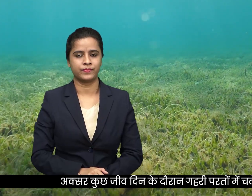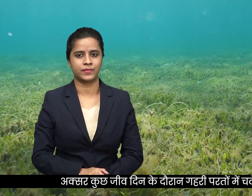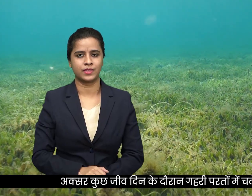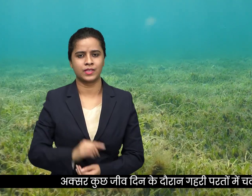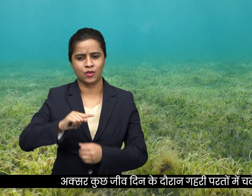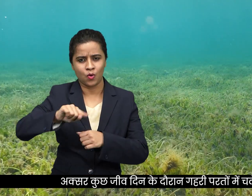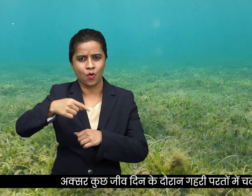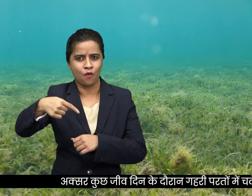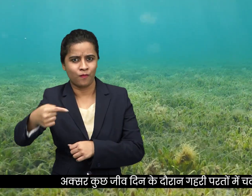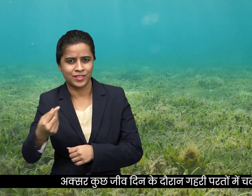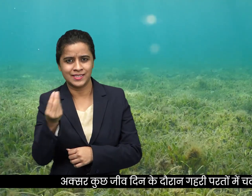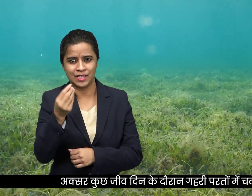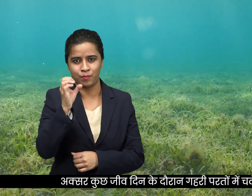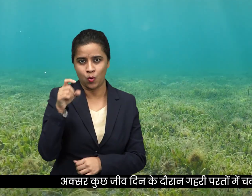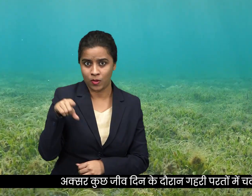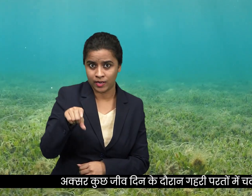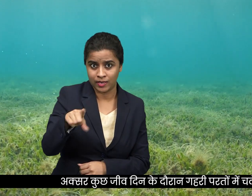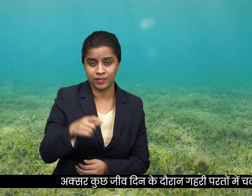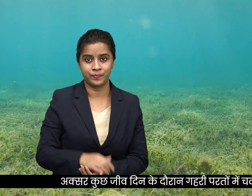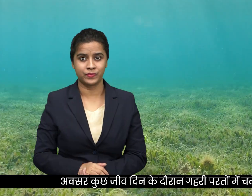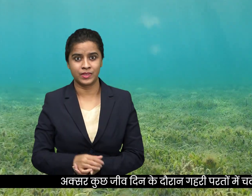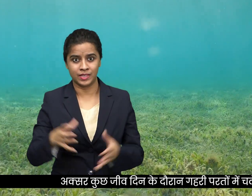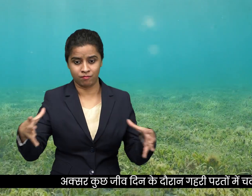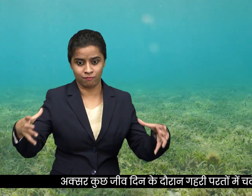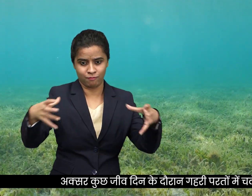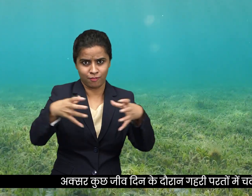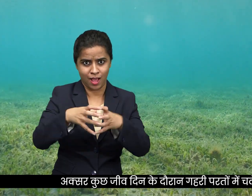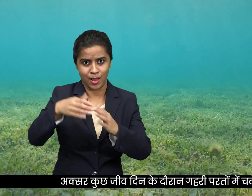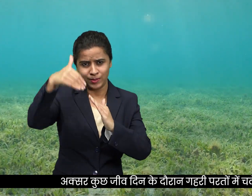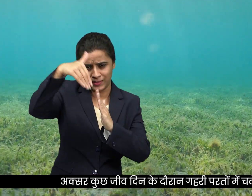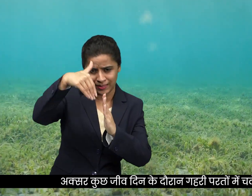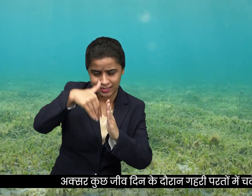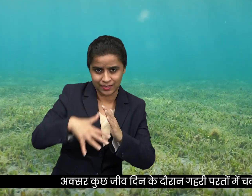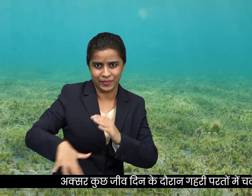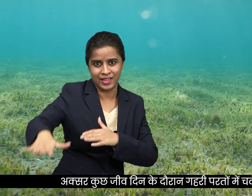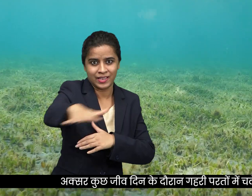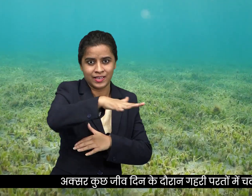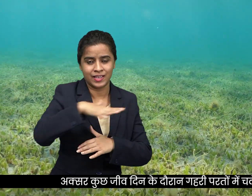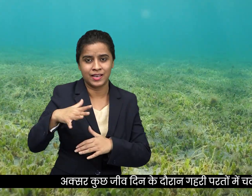अक्सर कुछ जीव दिन के दौरान गहरी परतों में चले जाते हैं